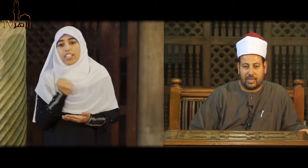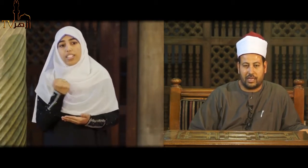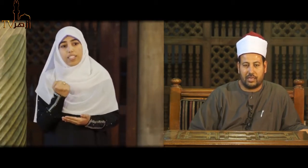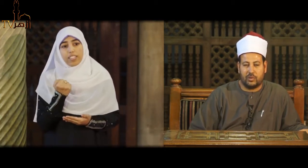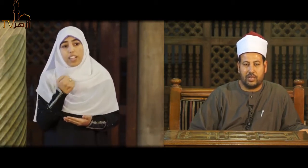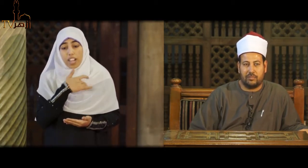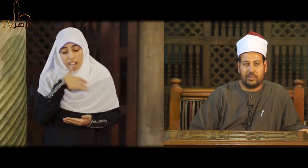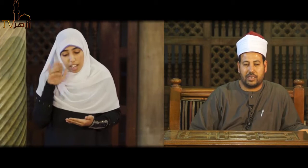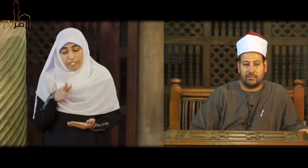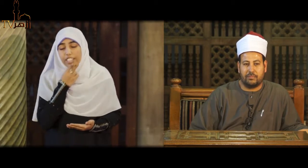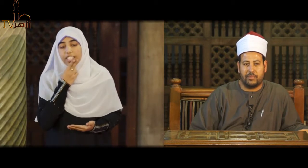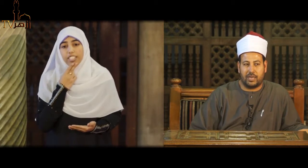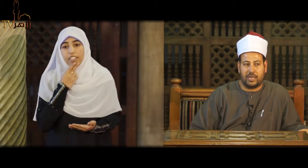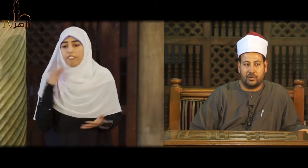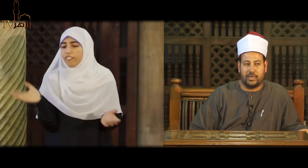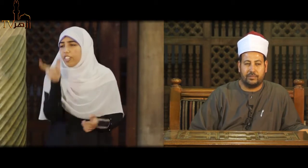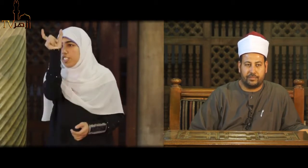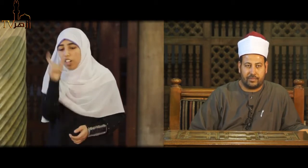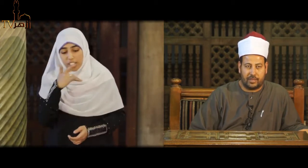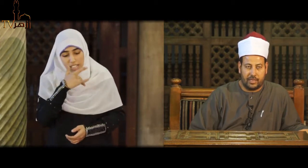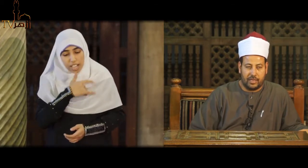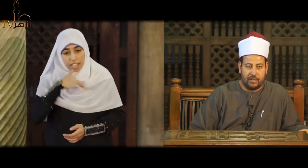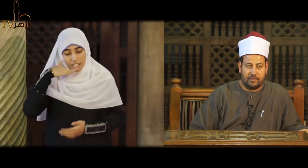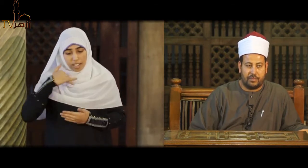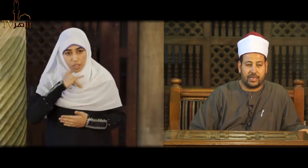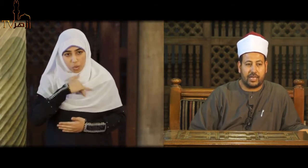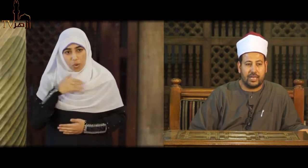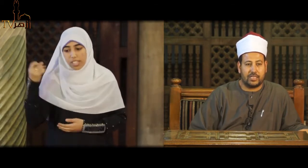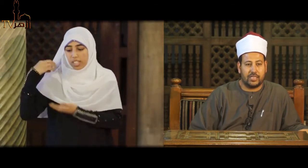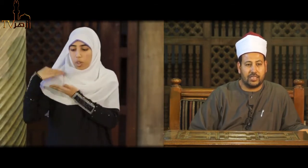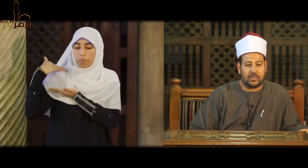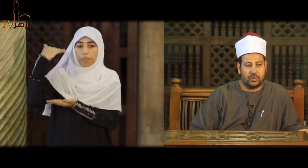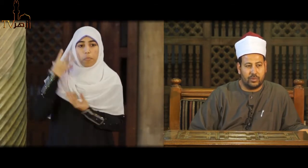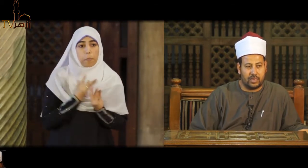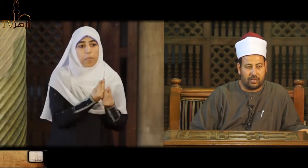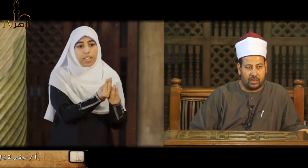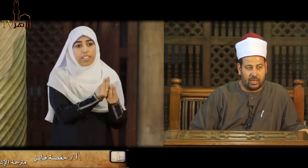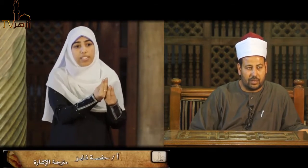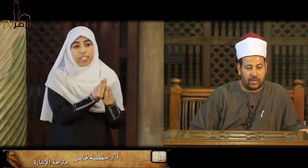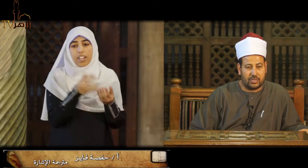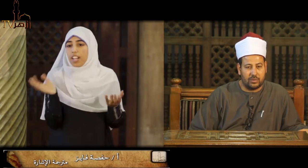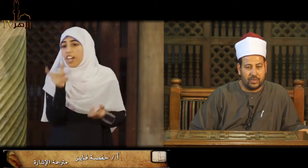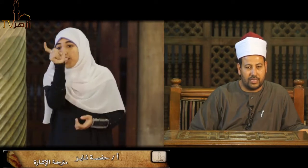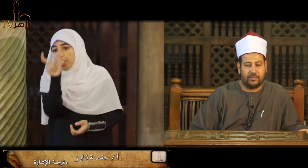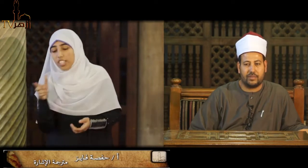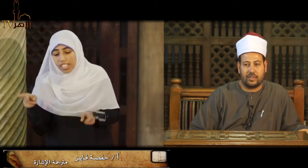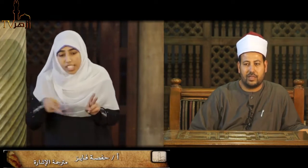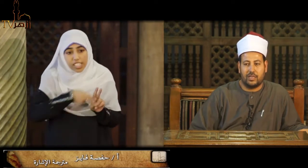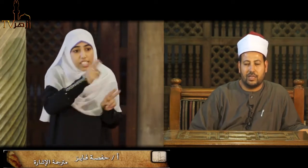وإنما لكل امرئ ما نوى، فمن كانت هجرته إلى الله